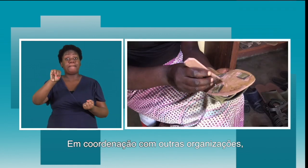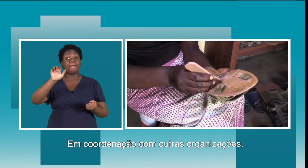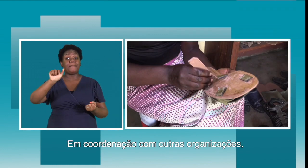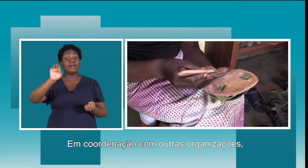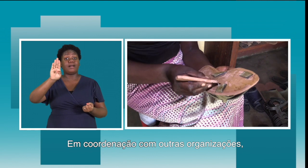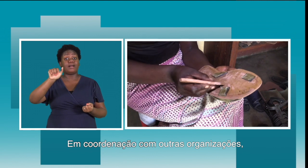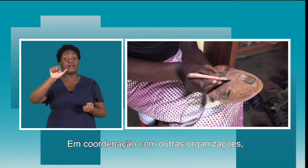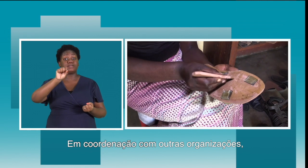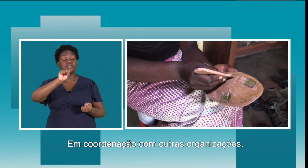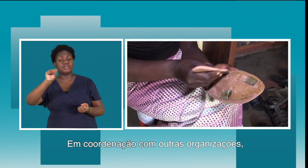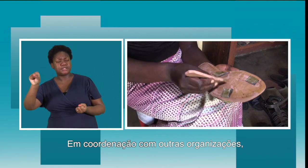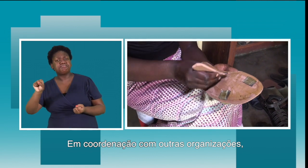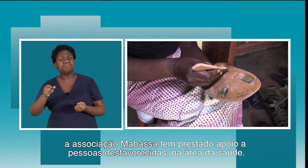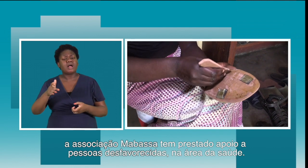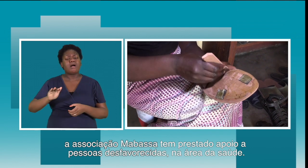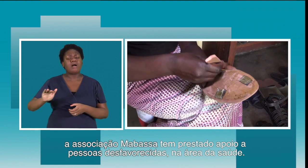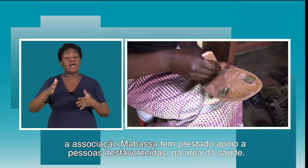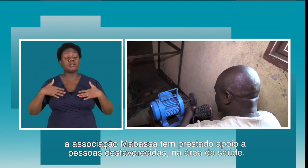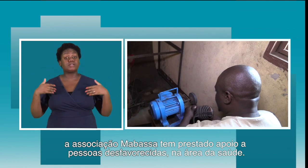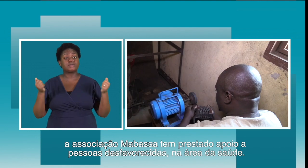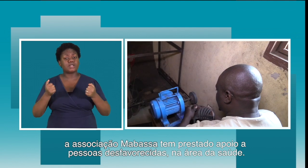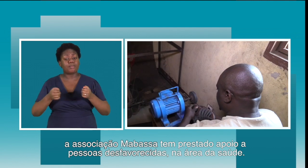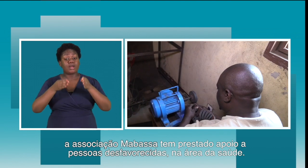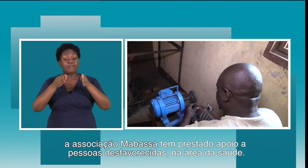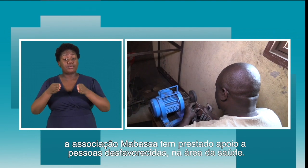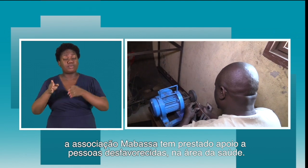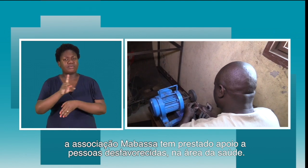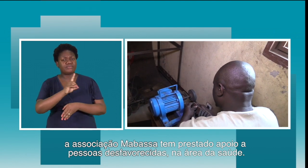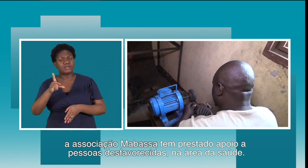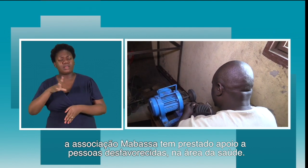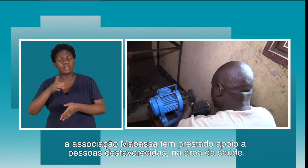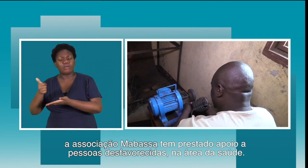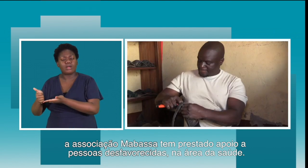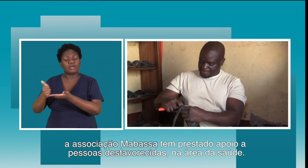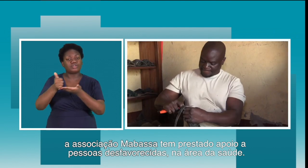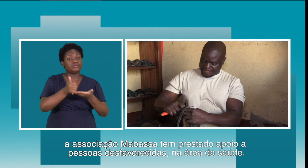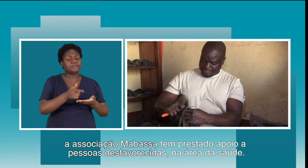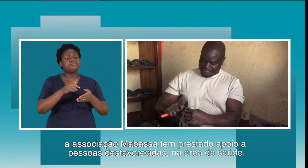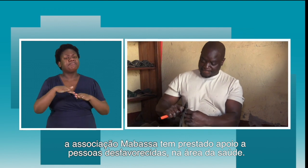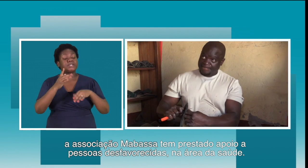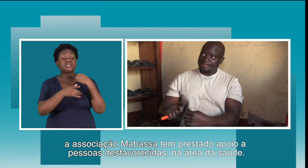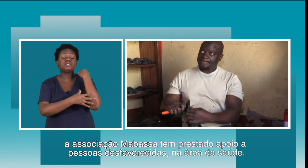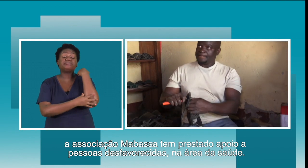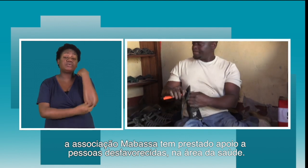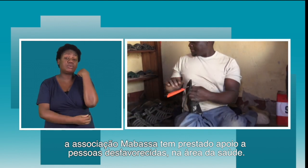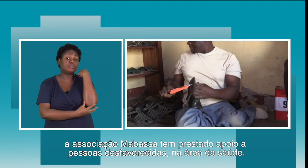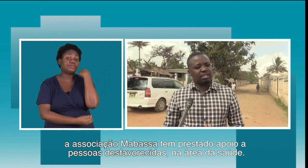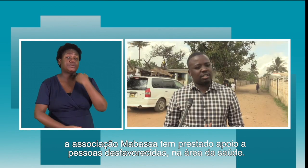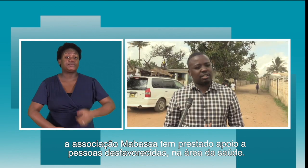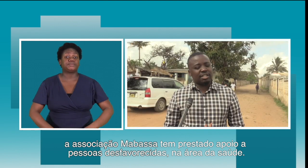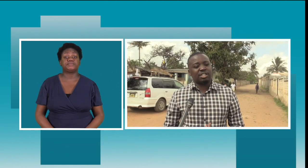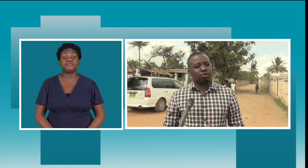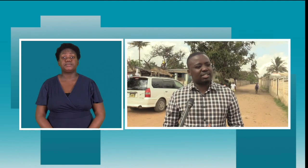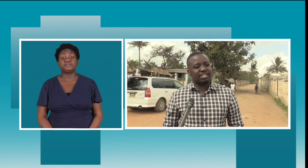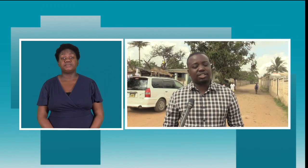Em coordenação com outras organizações, a Associação Mabassa tem prestado apoio às pessoas desfavorecidas na área da